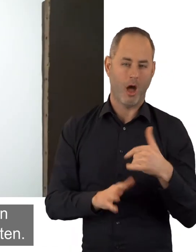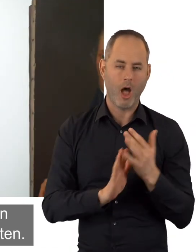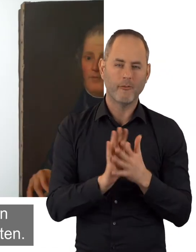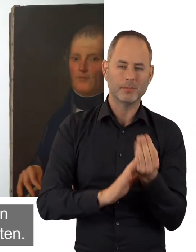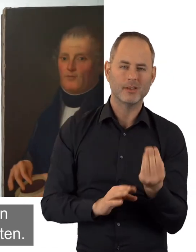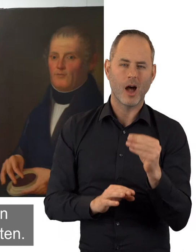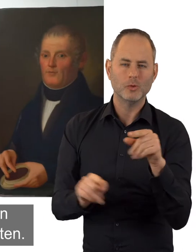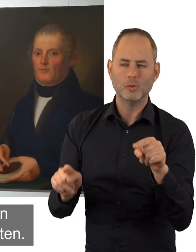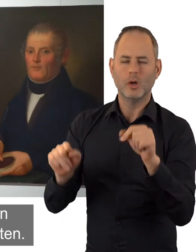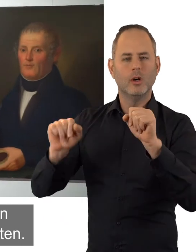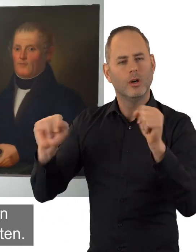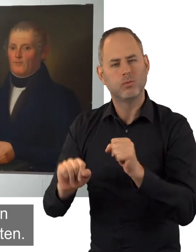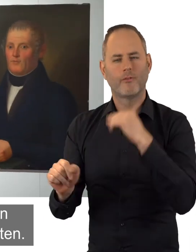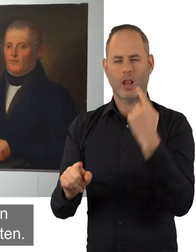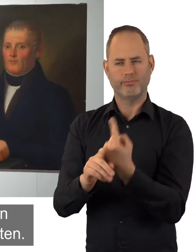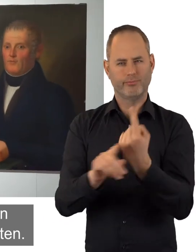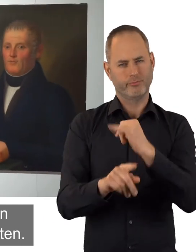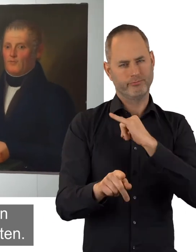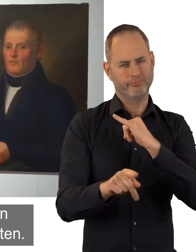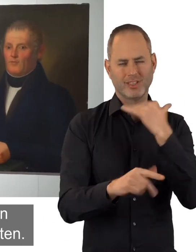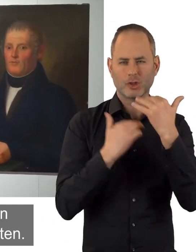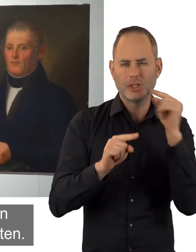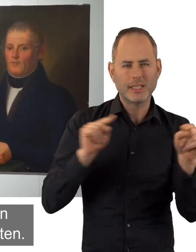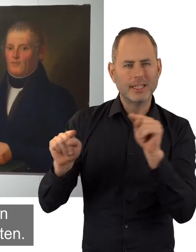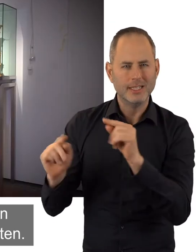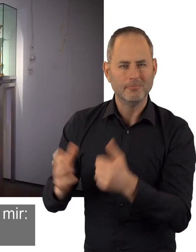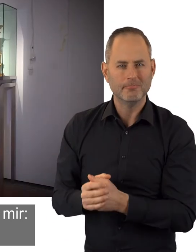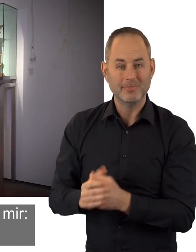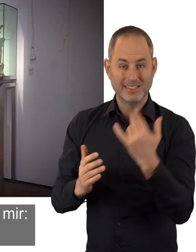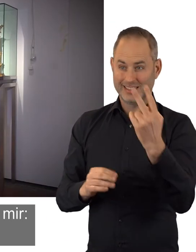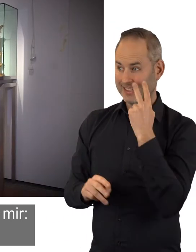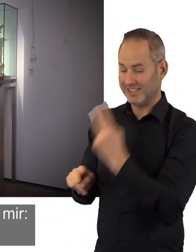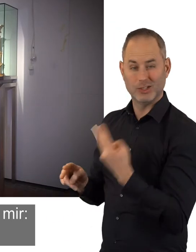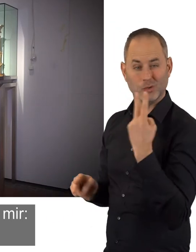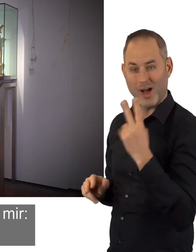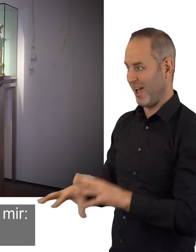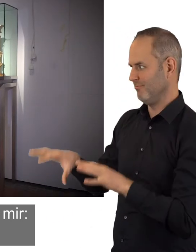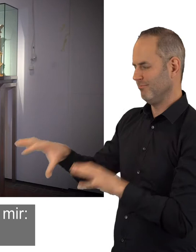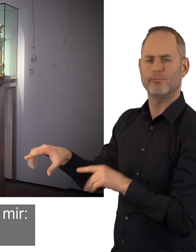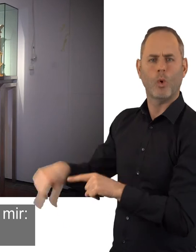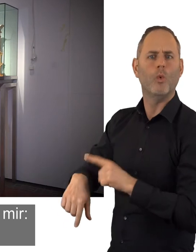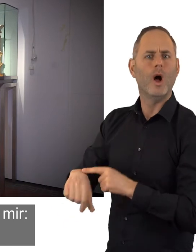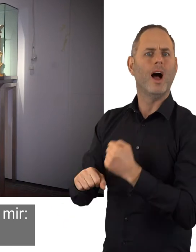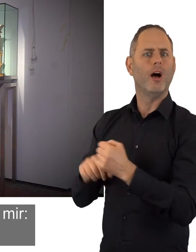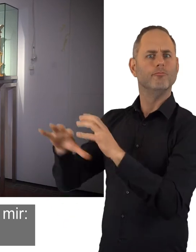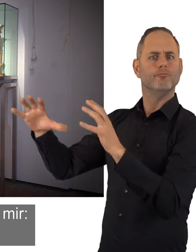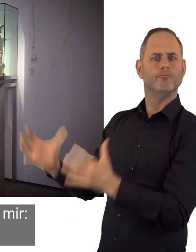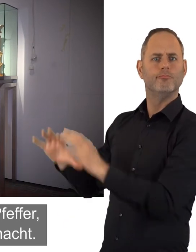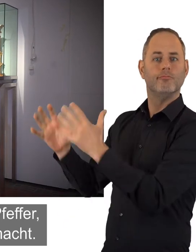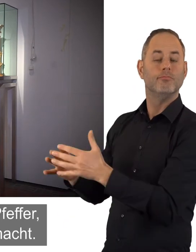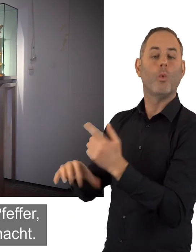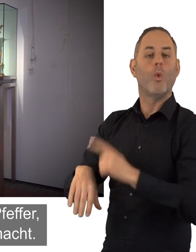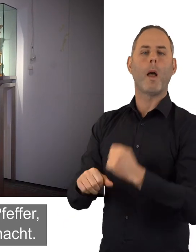dann gibt es zu vielen Dingen ganz interessante Geschichten. Zwei sehen Sie gleich hinter mir, diese beiden Uhren.